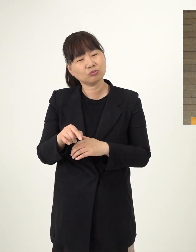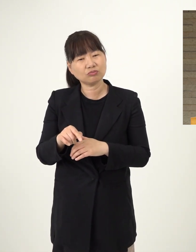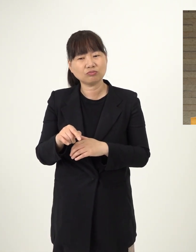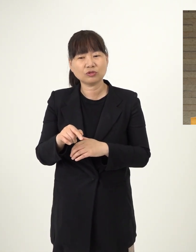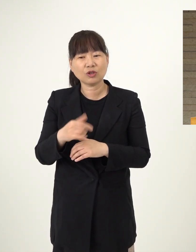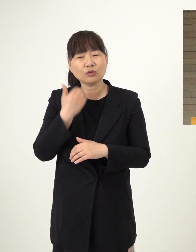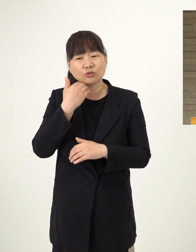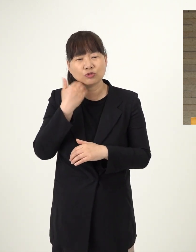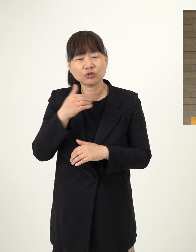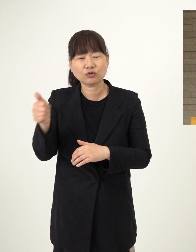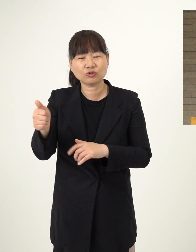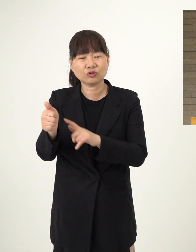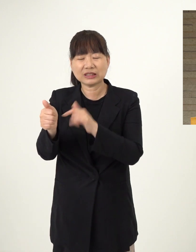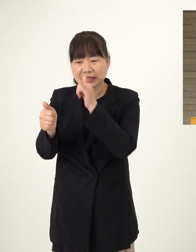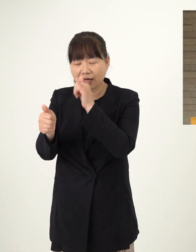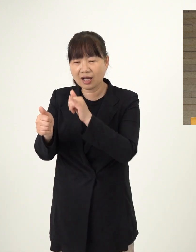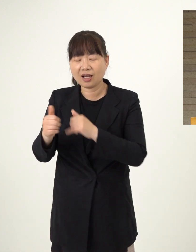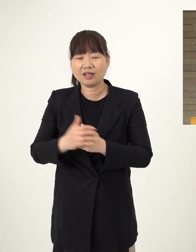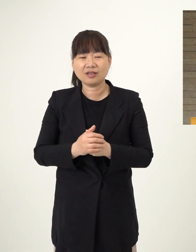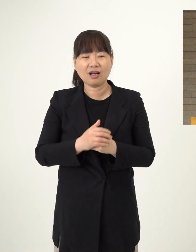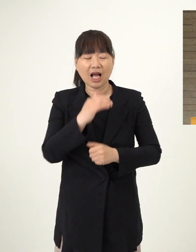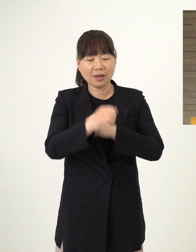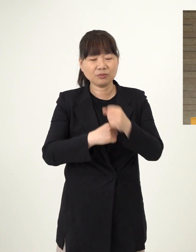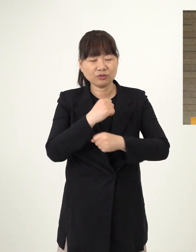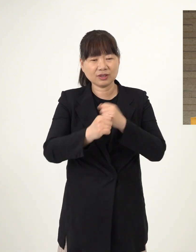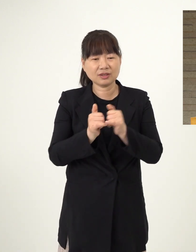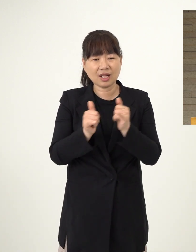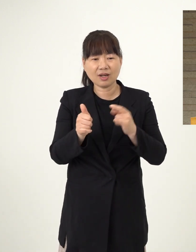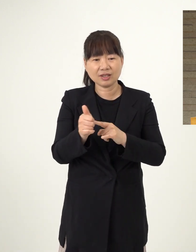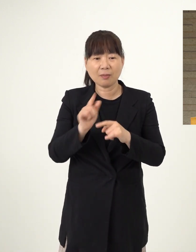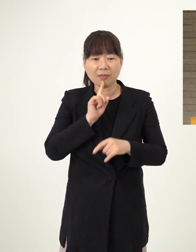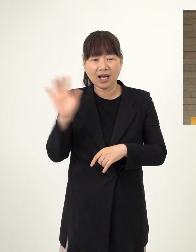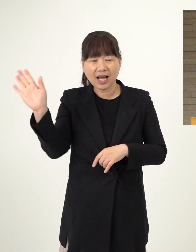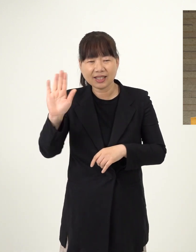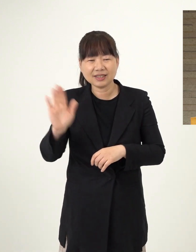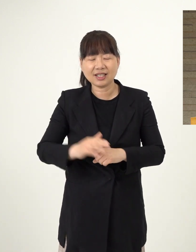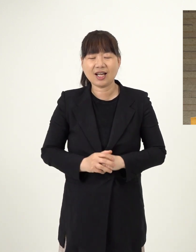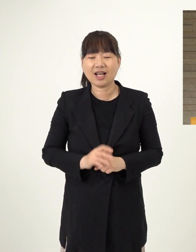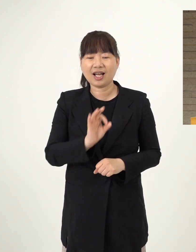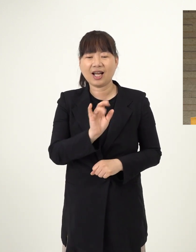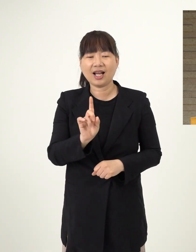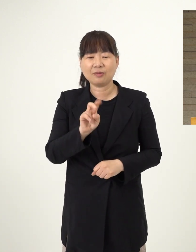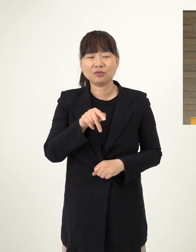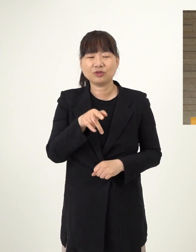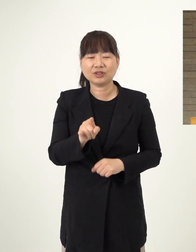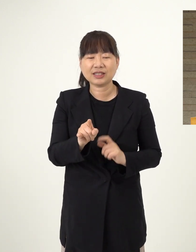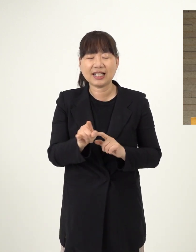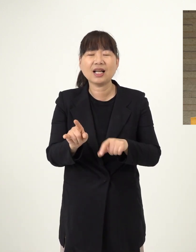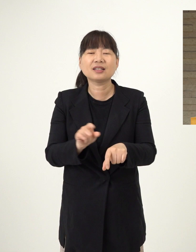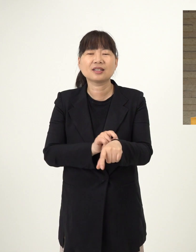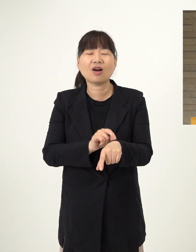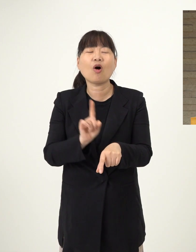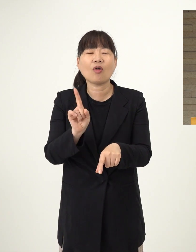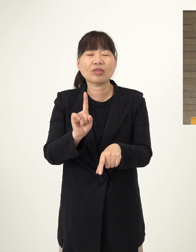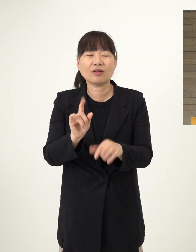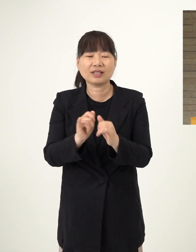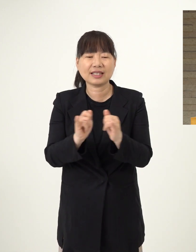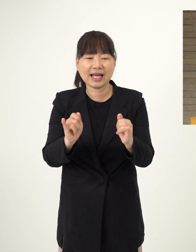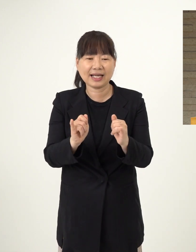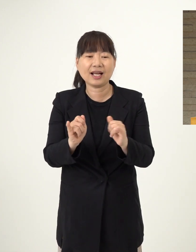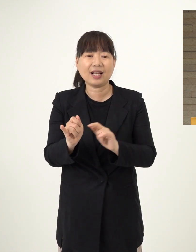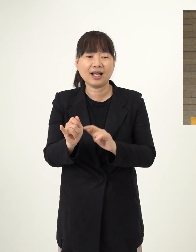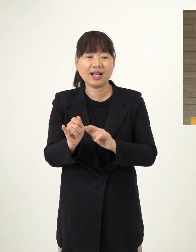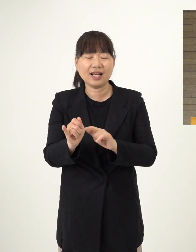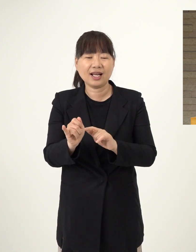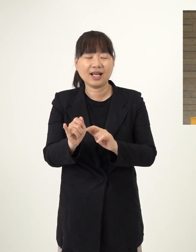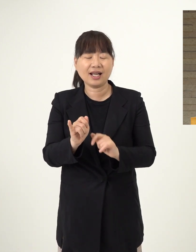그냥 아무에게나 가서 이 뜻이 아니에요. 아무개라는 말은 어떤 특정인을 얘기합니다. 그런데 단